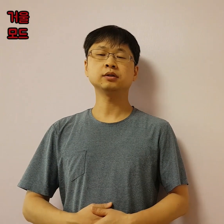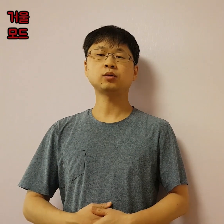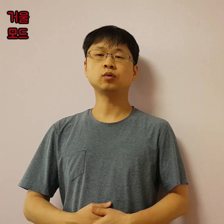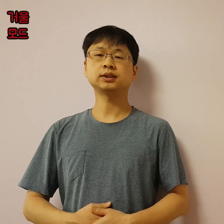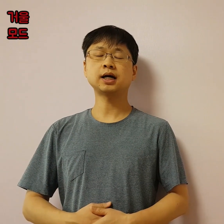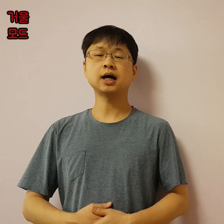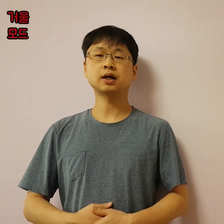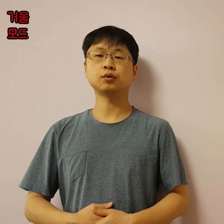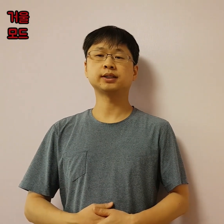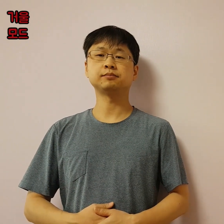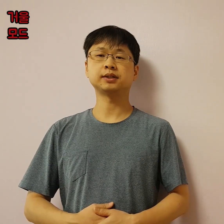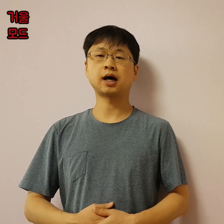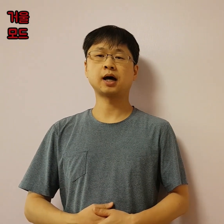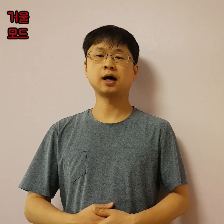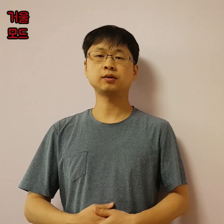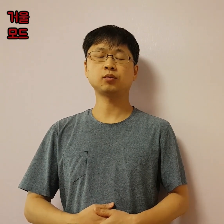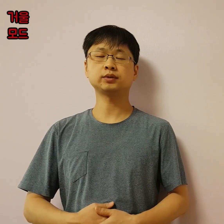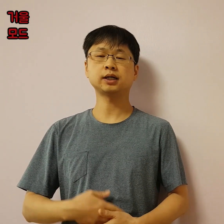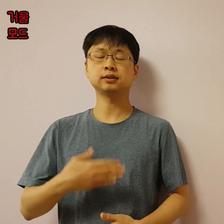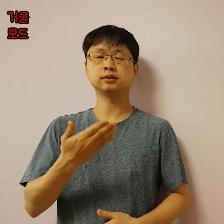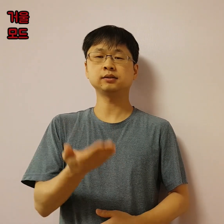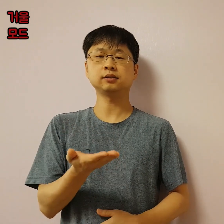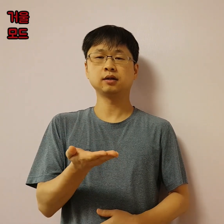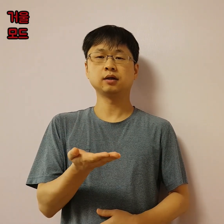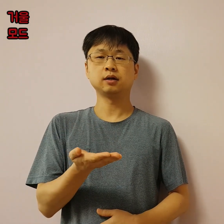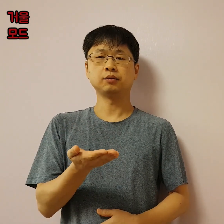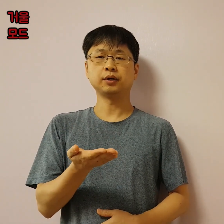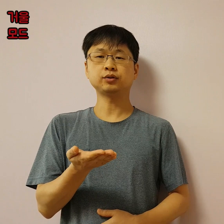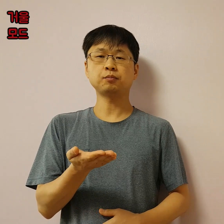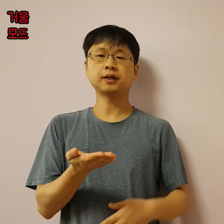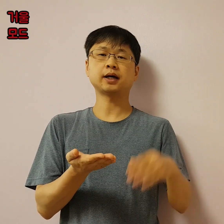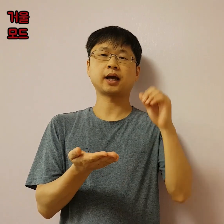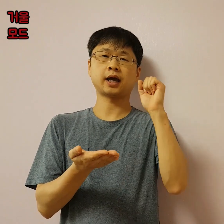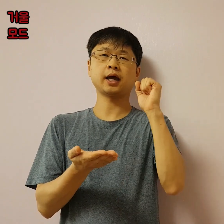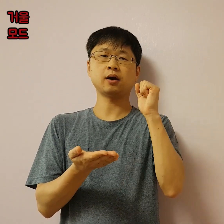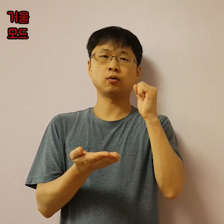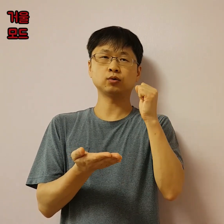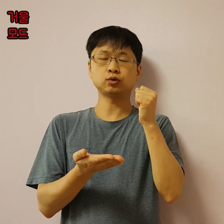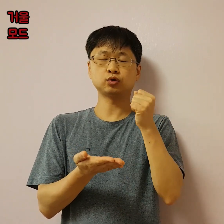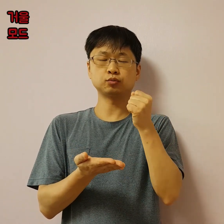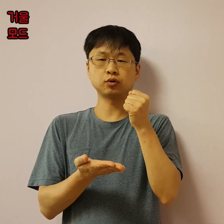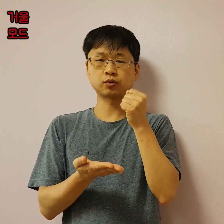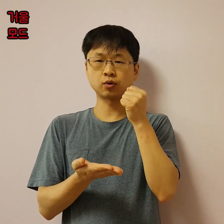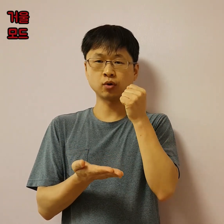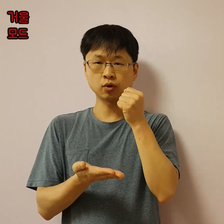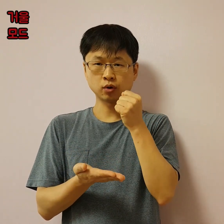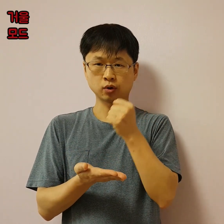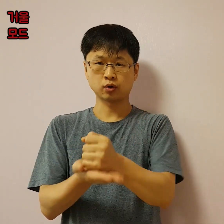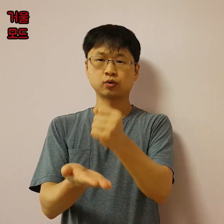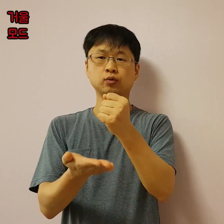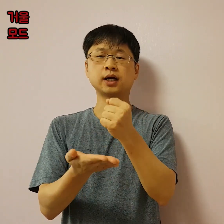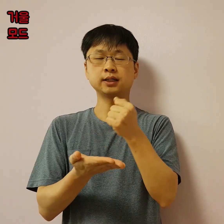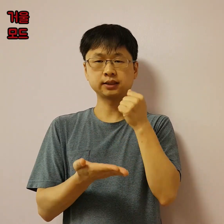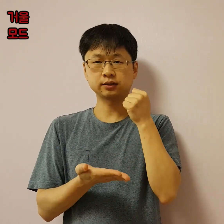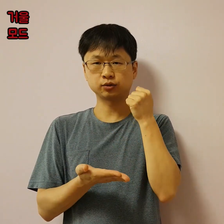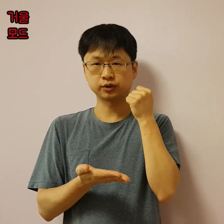다음은 통장 알아보겠습니다. 통장은 왼손바닥에 오른손 주먹으로 도장을